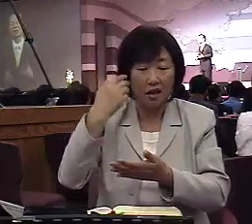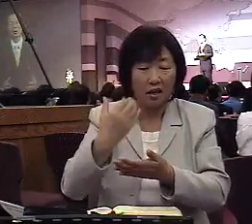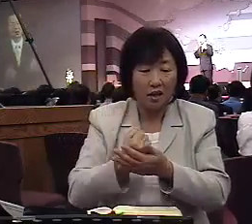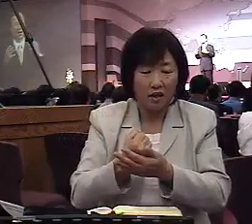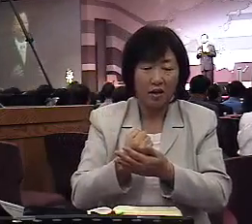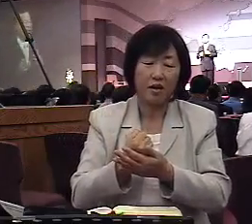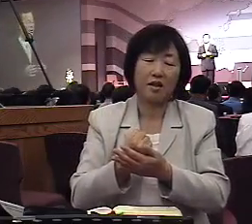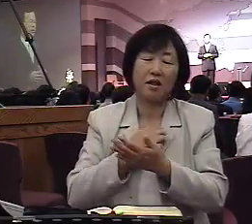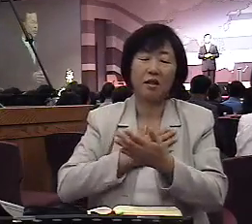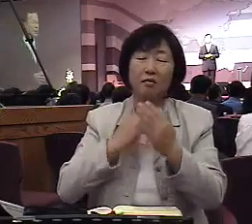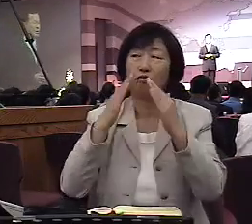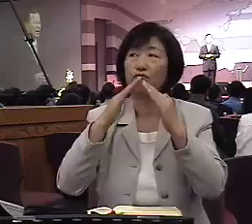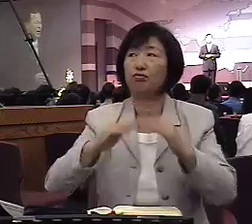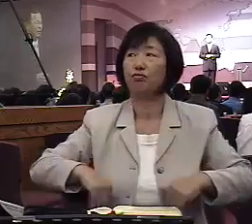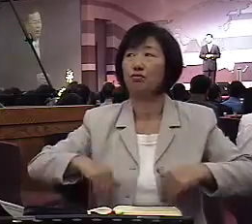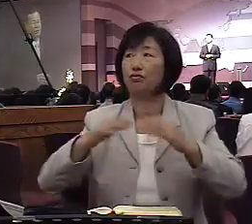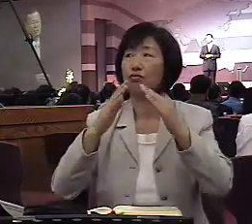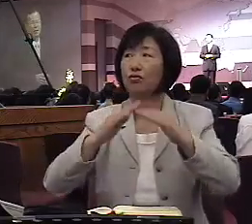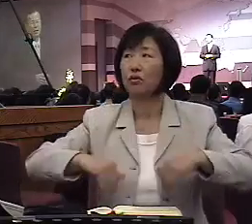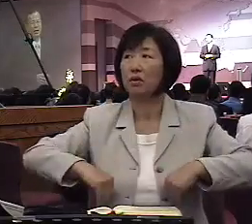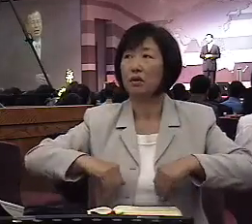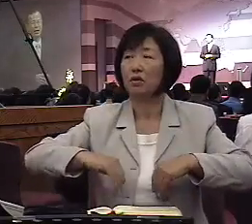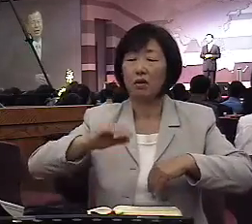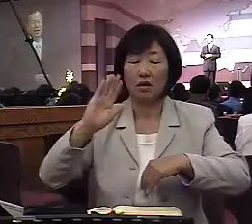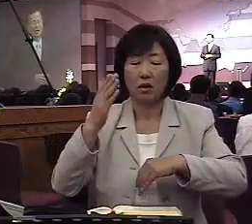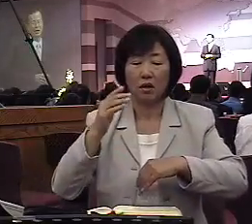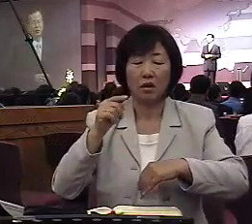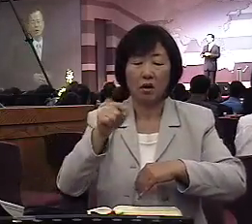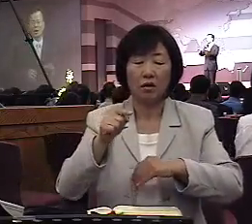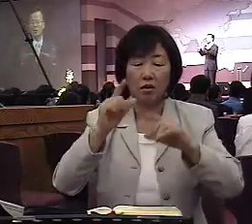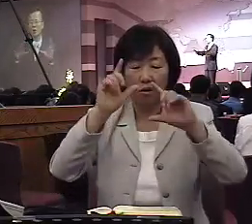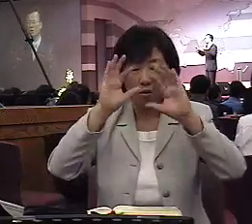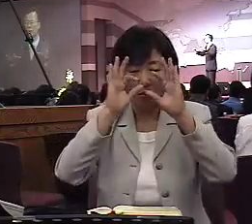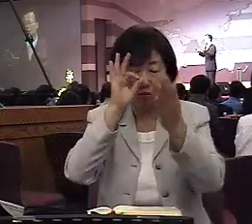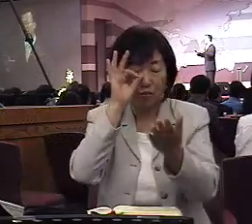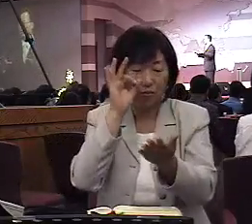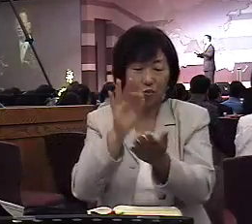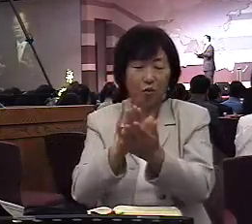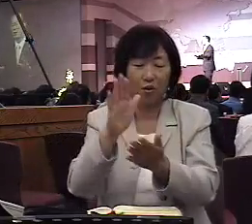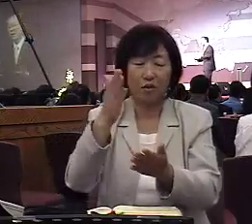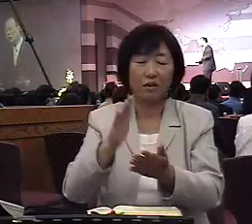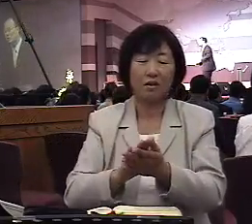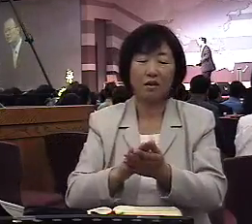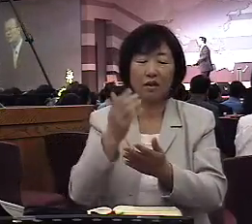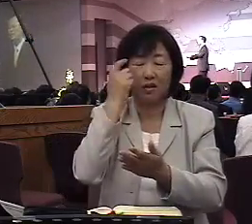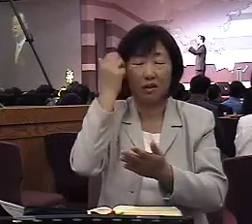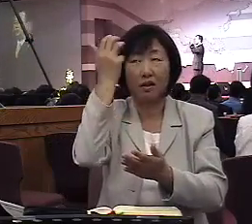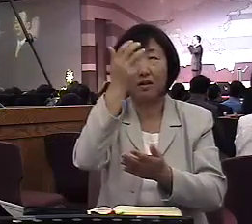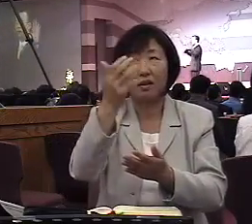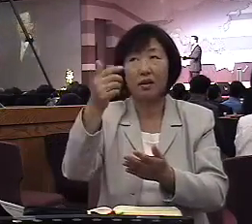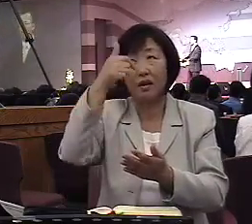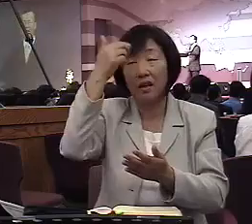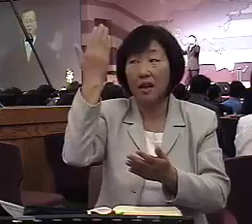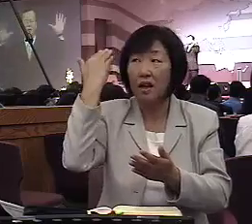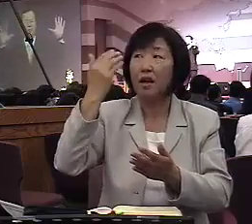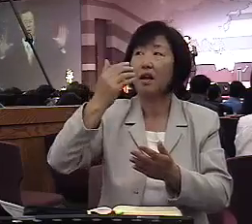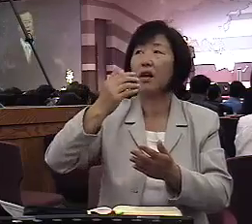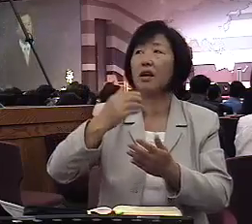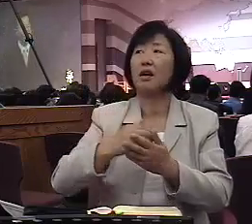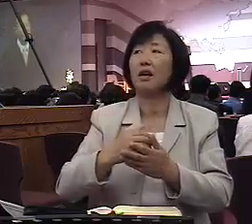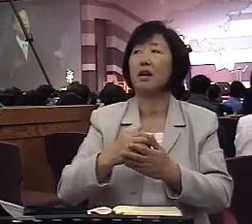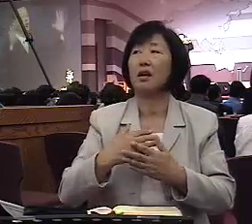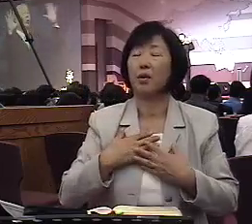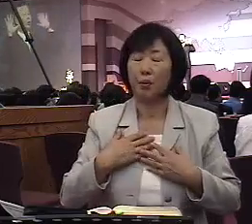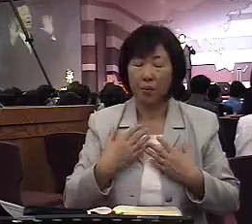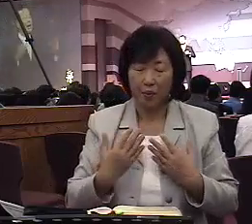제가 무너지는 것을 보게 됩니다. 우리에게도 영적 탄력이 있어요. 자꾸 옛 모습으로, 편한